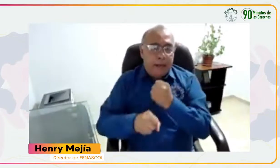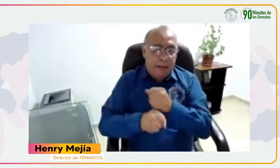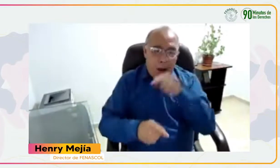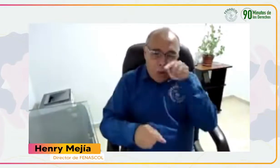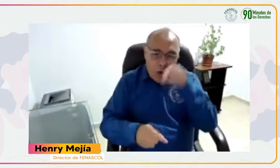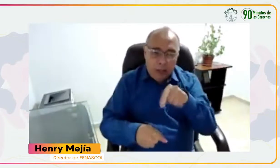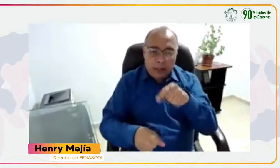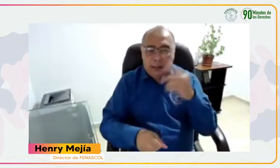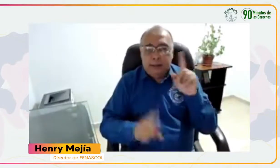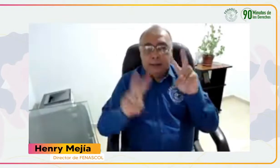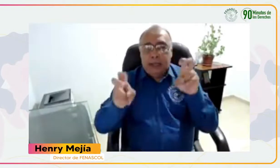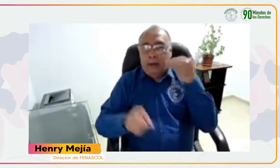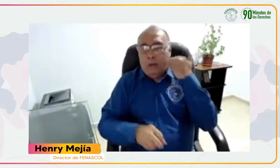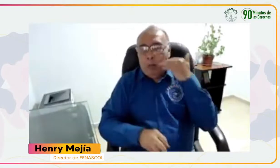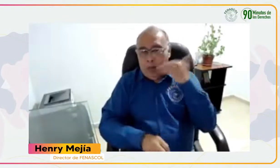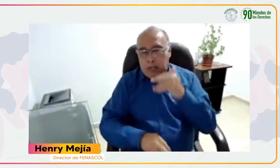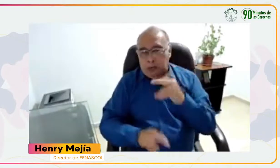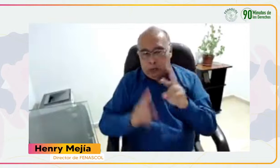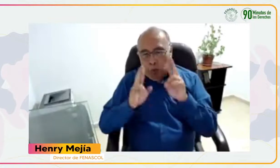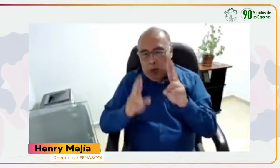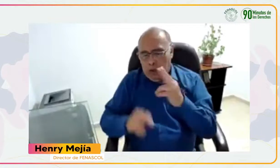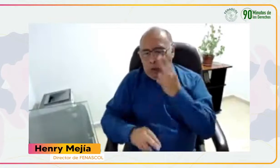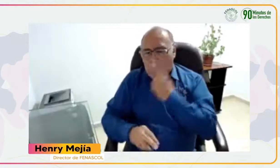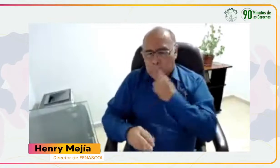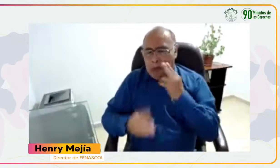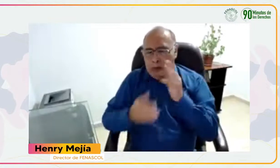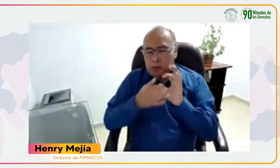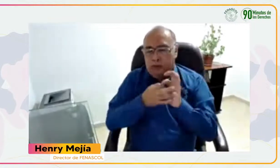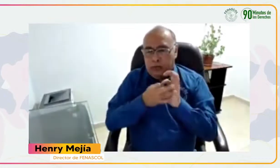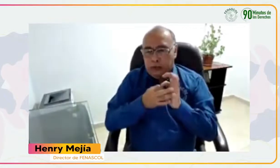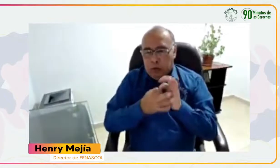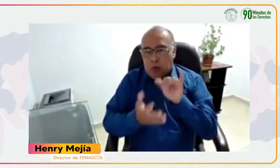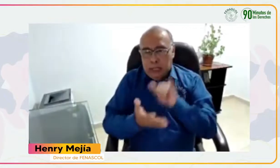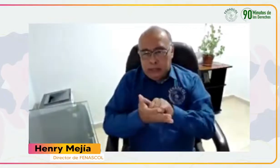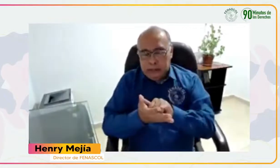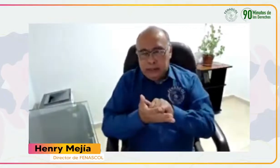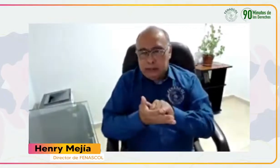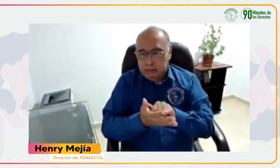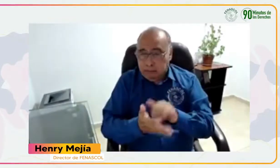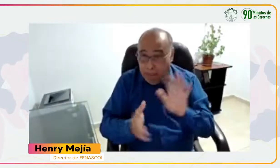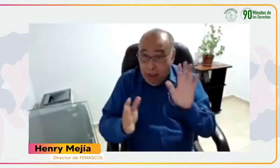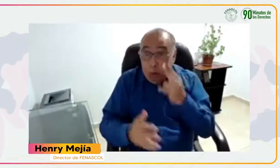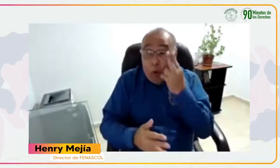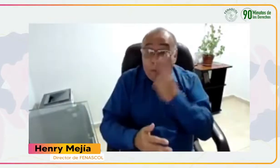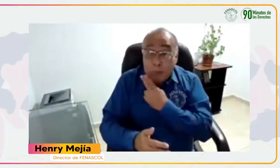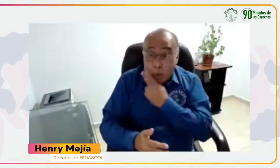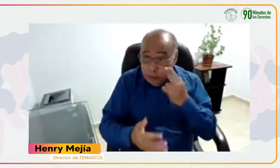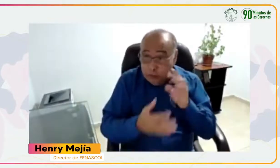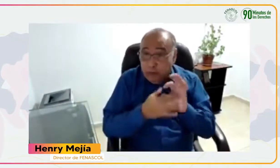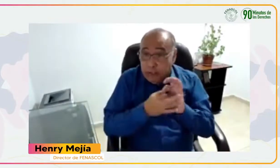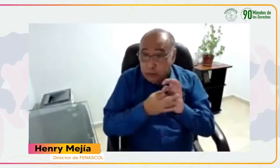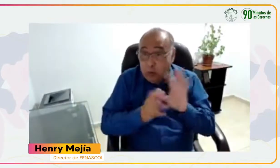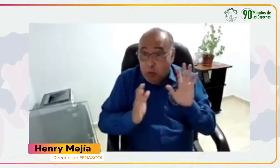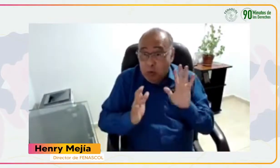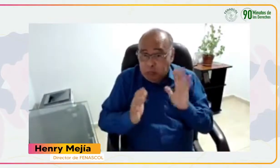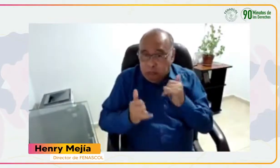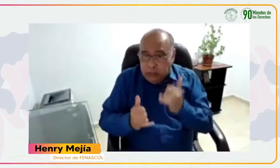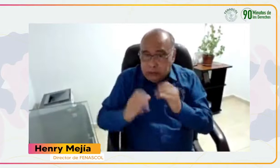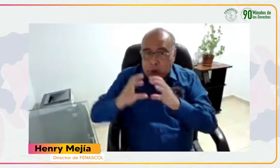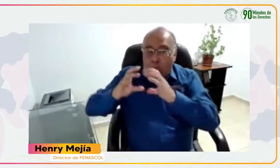pueda fortalecer estos procesos y esta planeación de trabajo en relación con las mujeres. Nos comprometemos a hacerlo, sí, es un